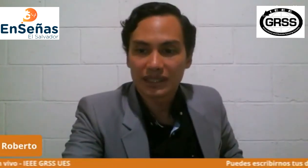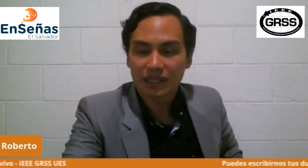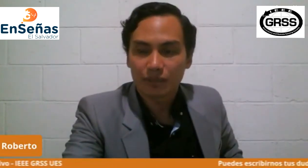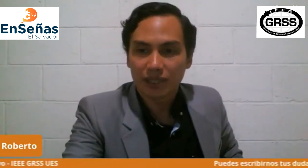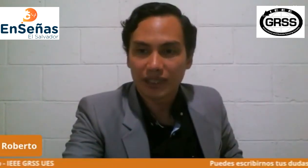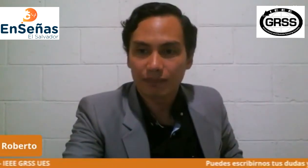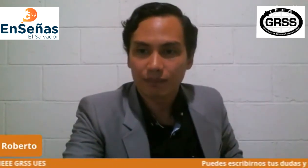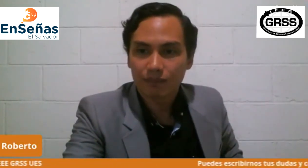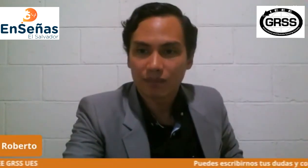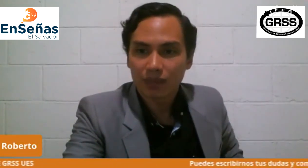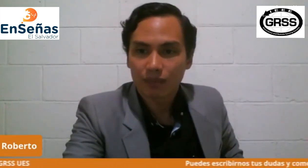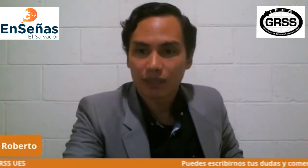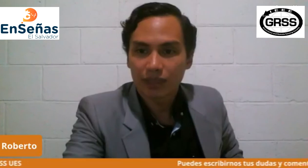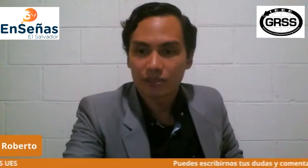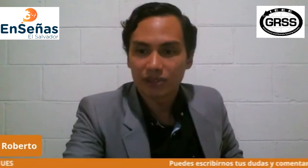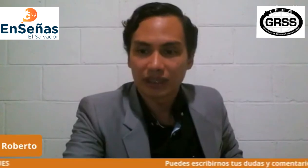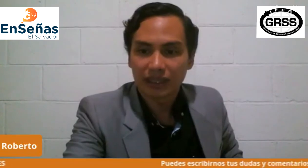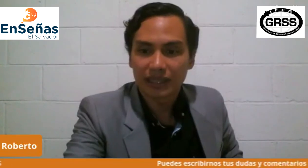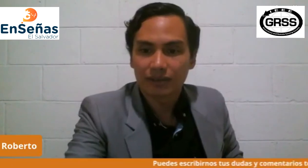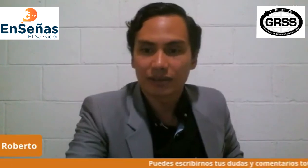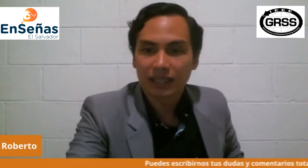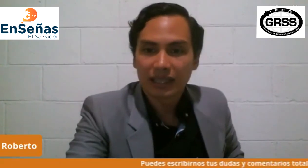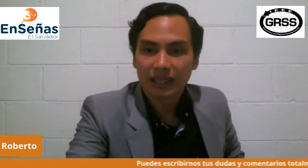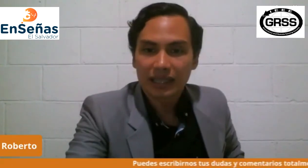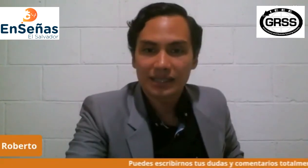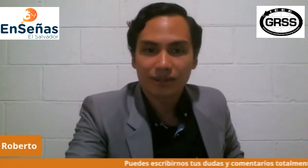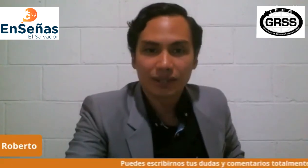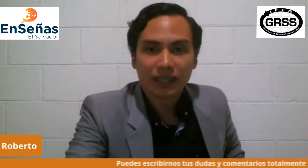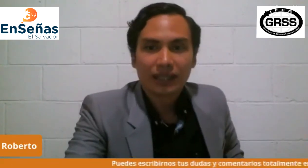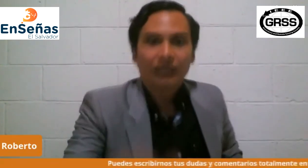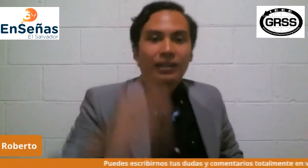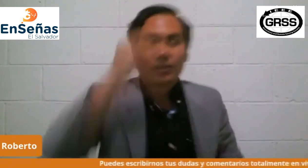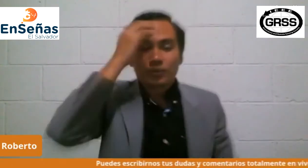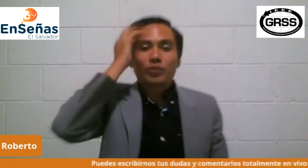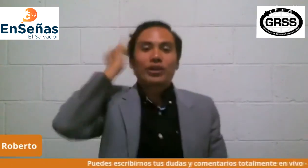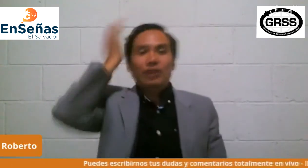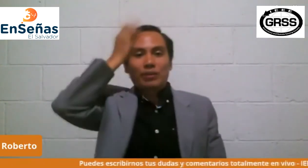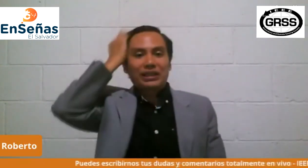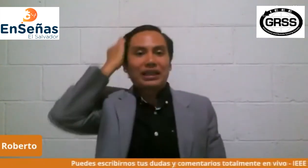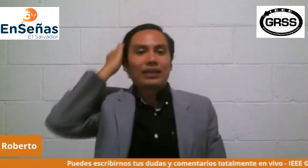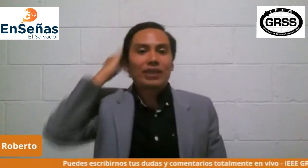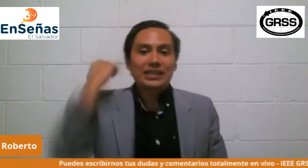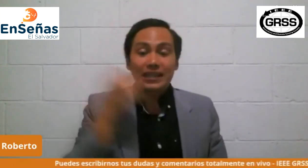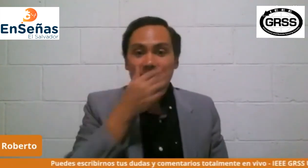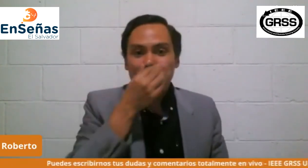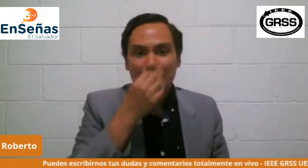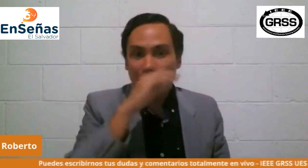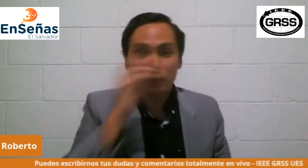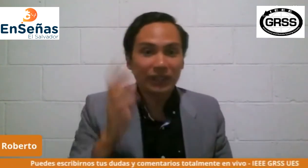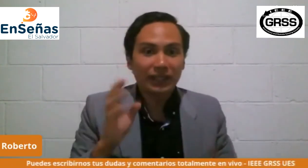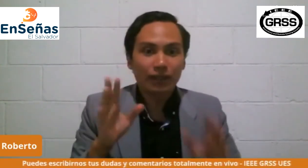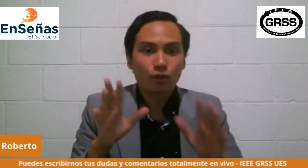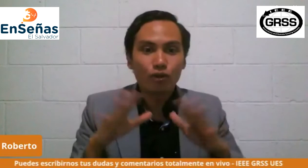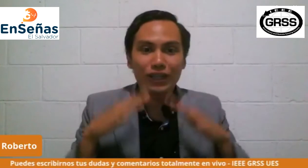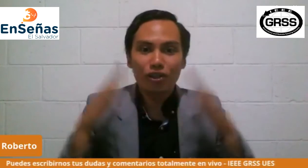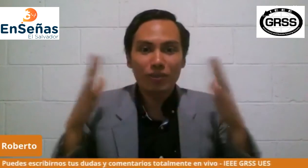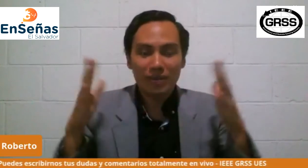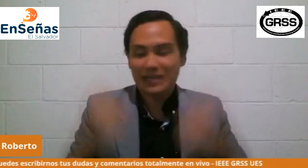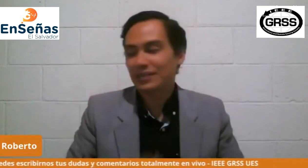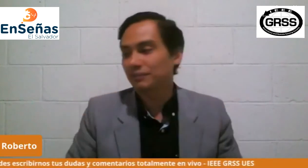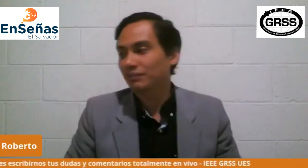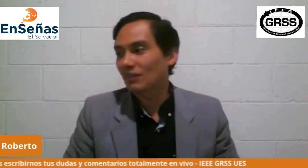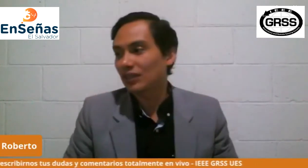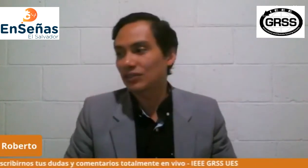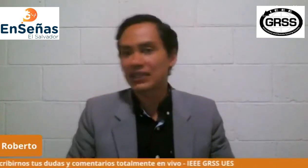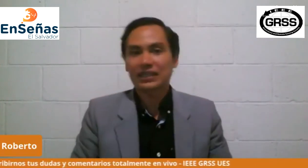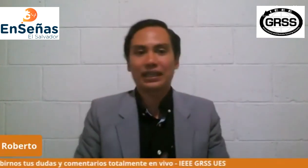Bueno, quizás por ahí podríamos ir dejando esto. Bueno, aprender lengua de señas es aprender un idioma